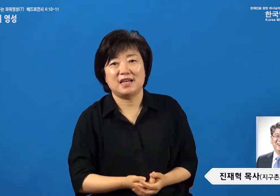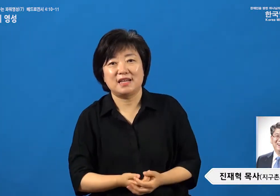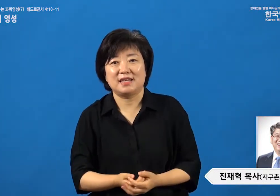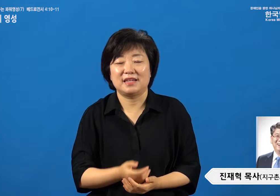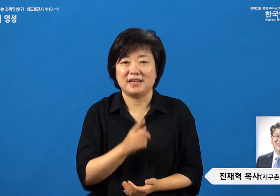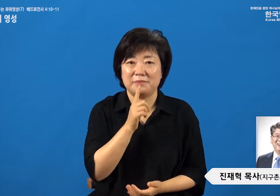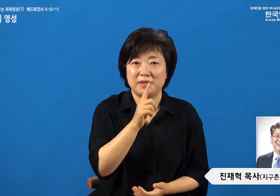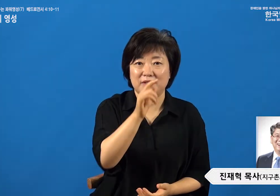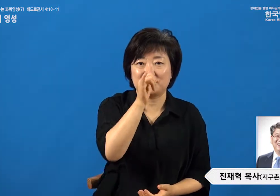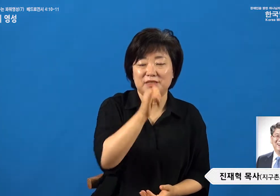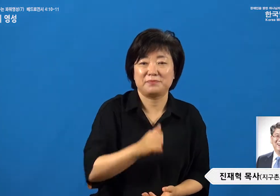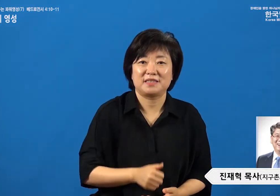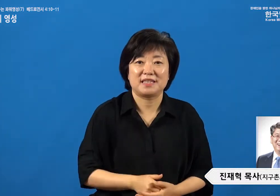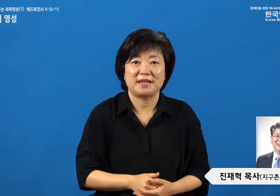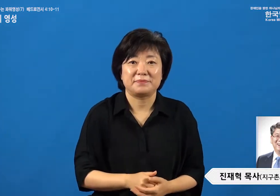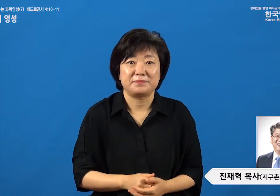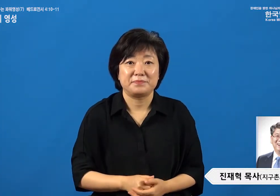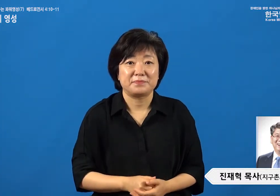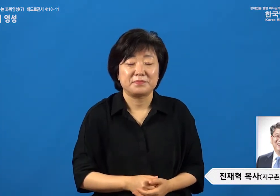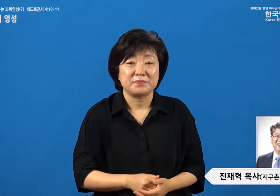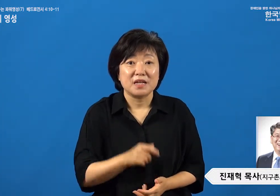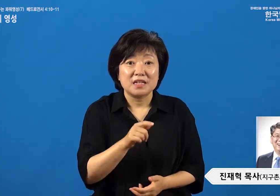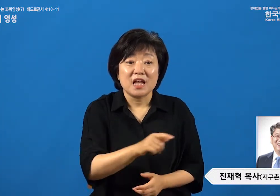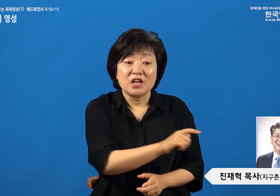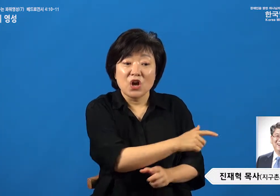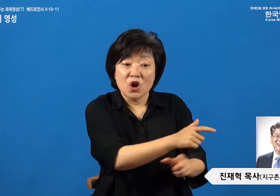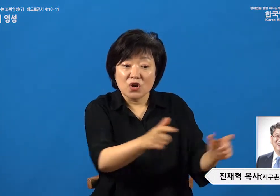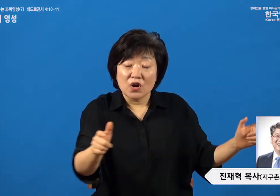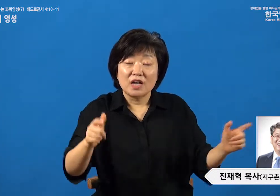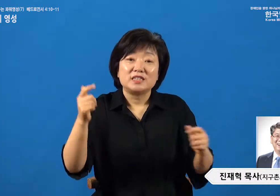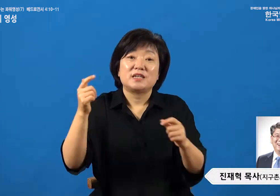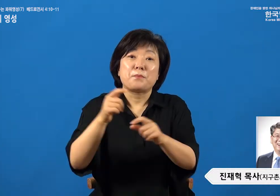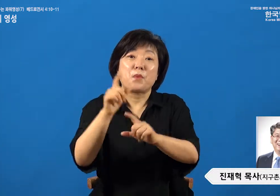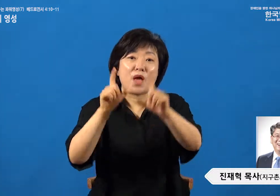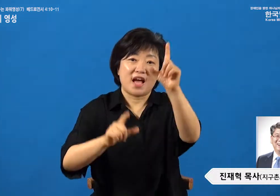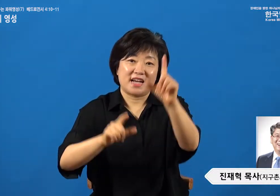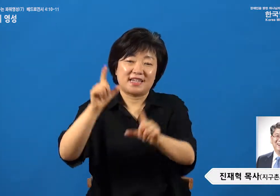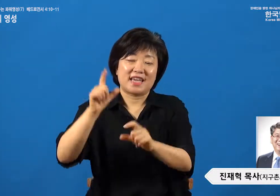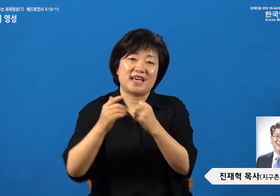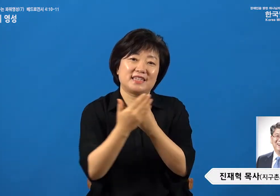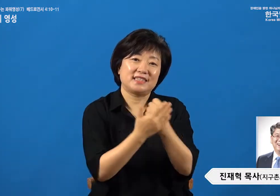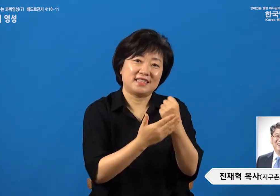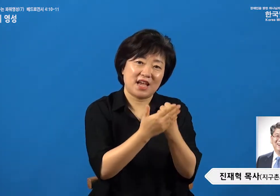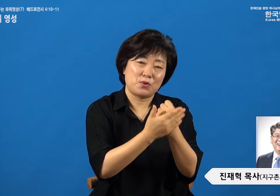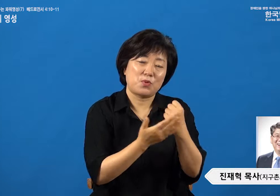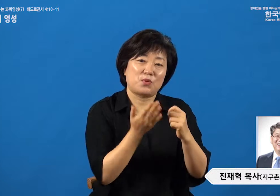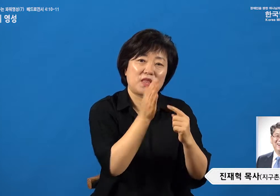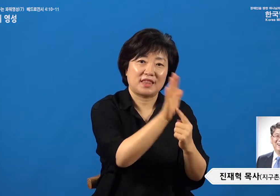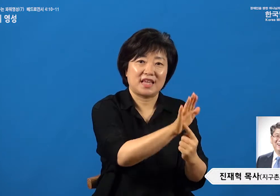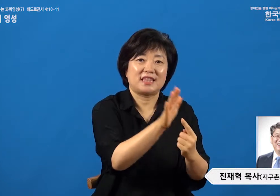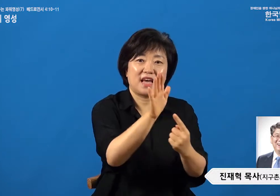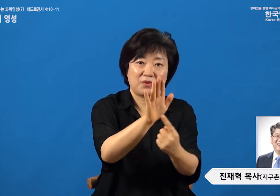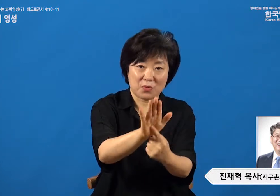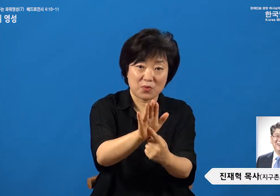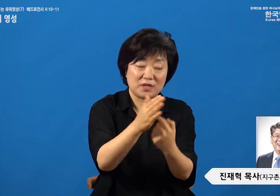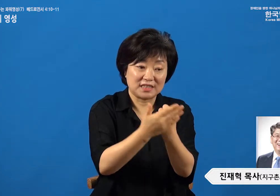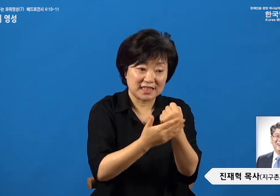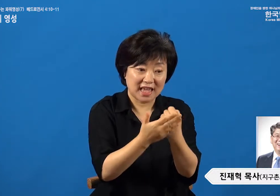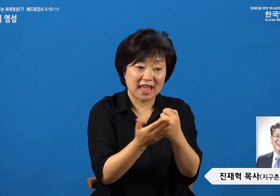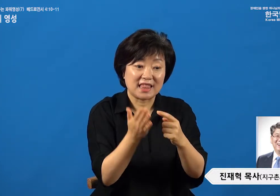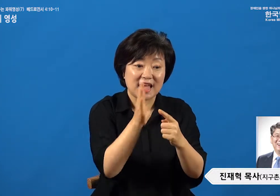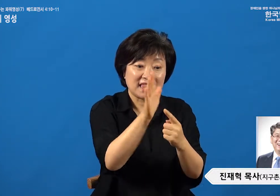봉사다라고 말씀하고 있습니다. 그것이 여러 모양의 은혜로 나타나고 그